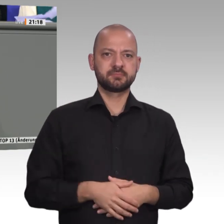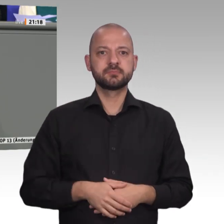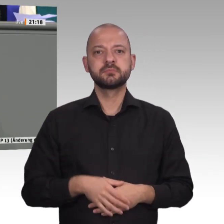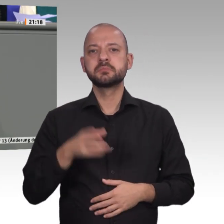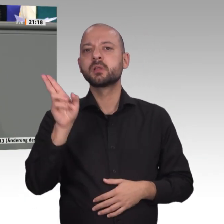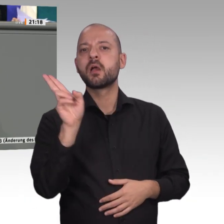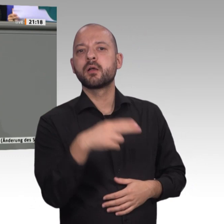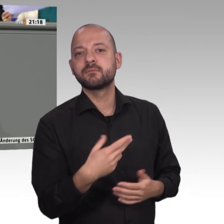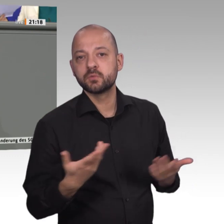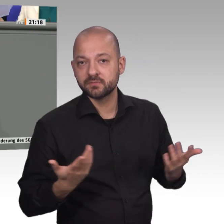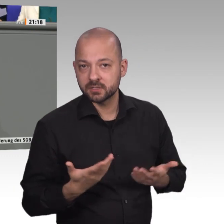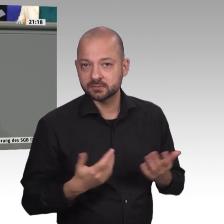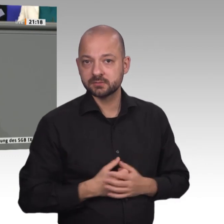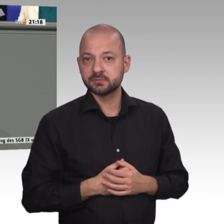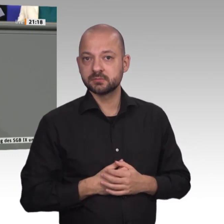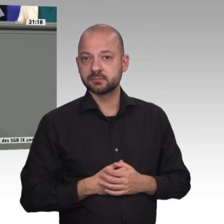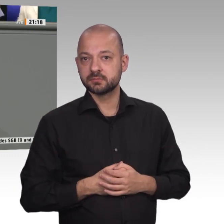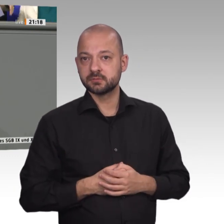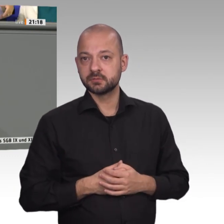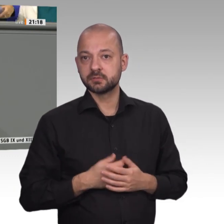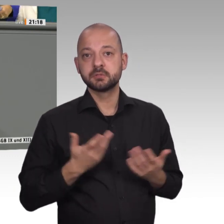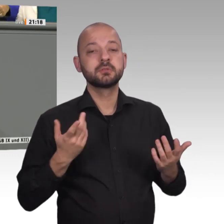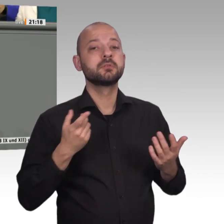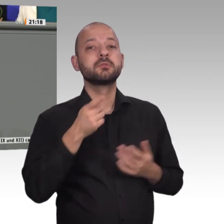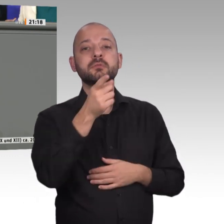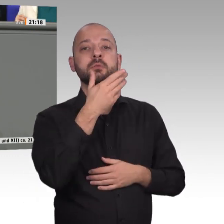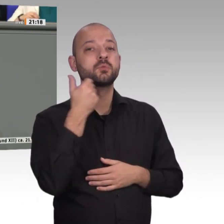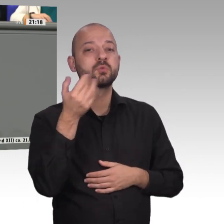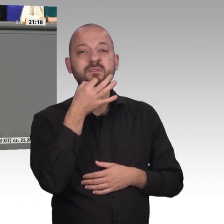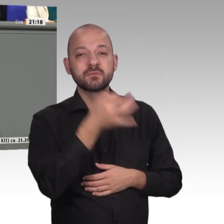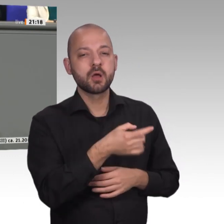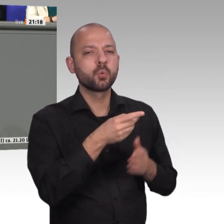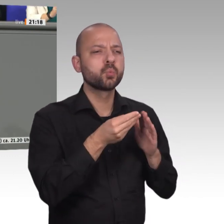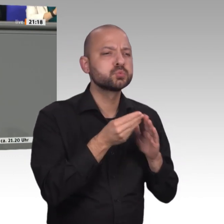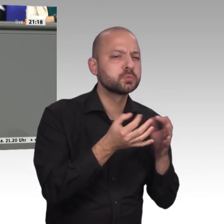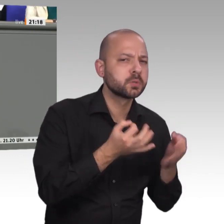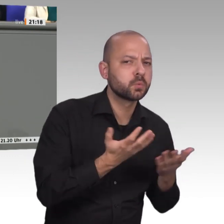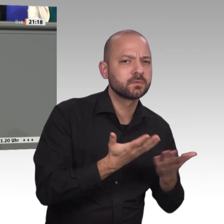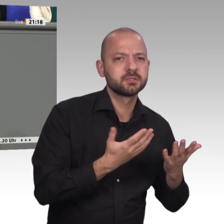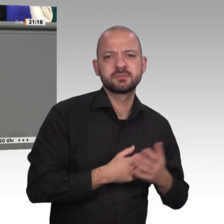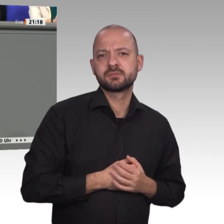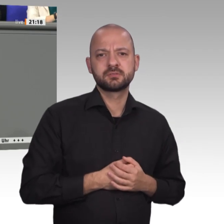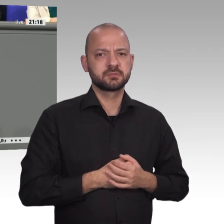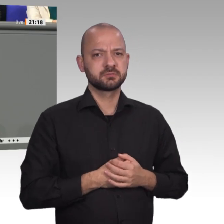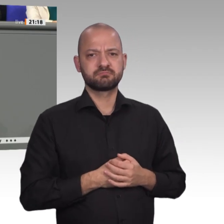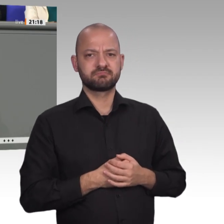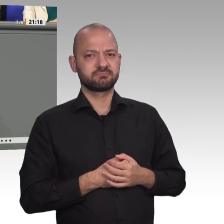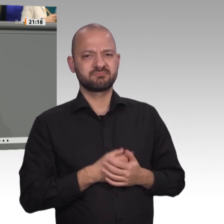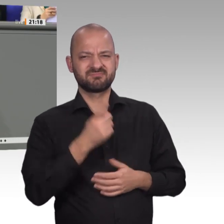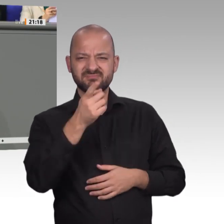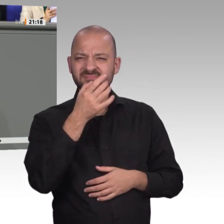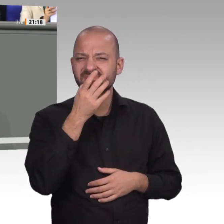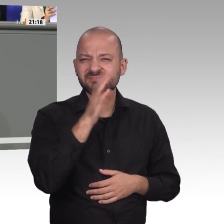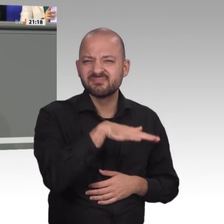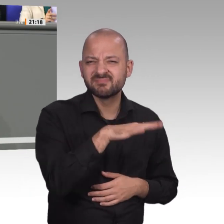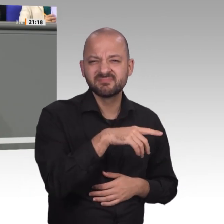liebe Kolleginnen und Kollegen, ein Zustand, den wir so nicht akzeptieren können. Und ich glaube, dass wir uns an der